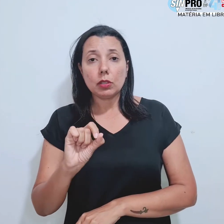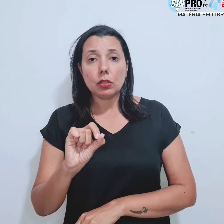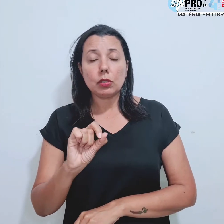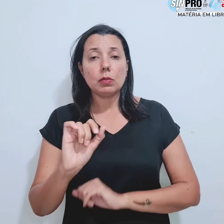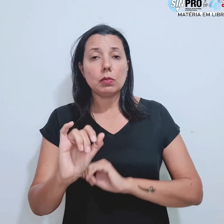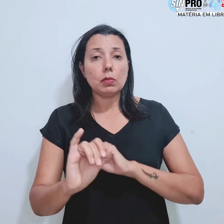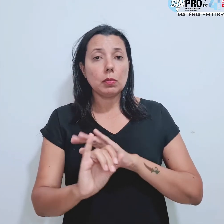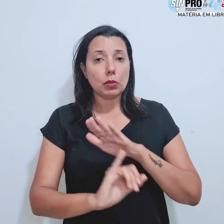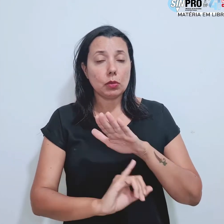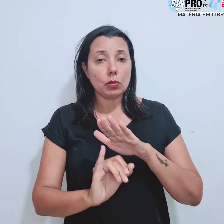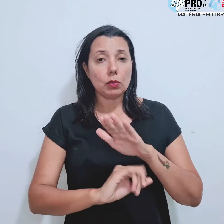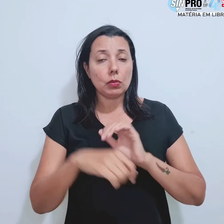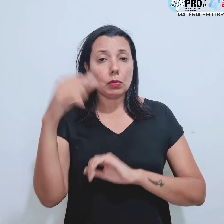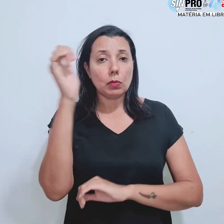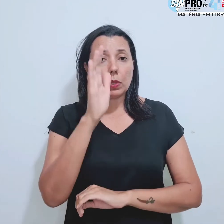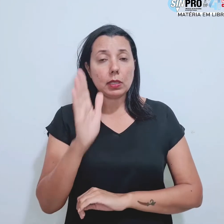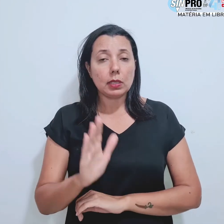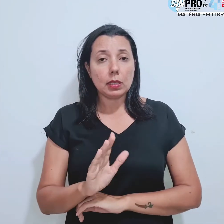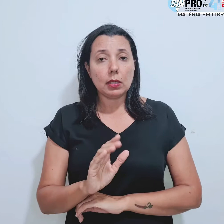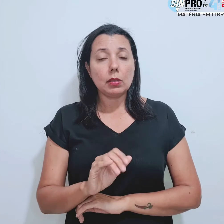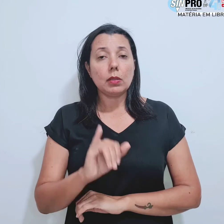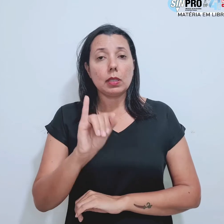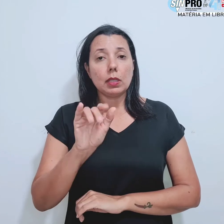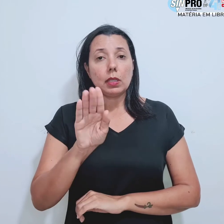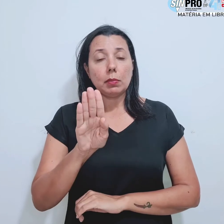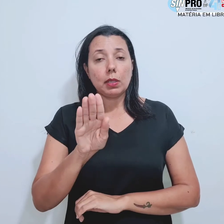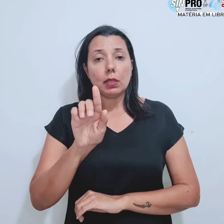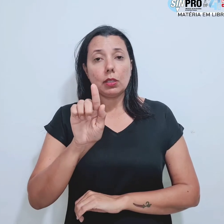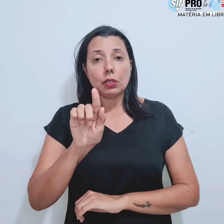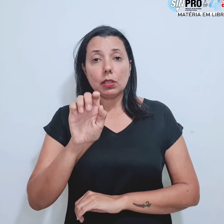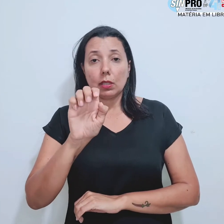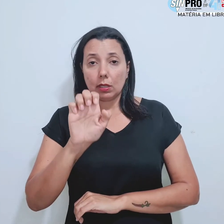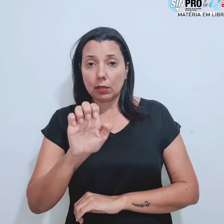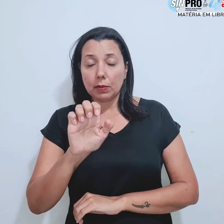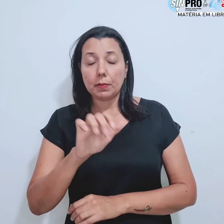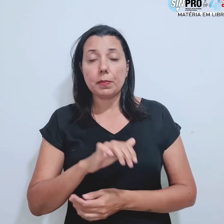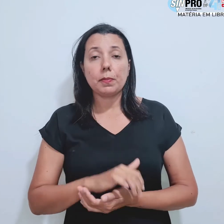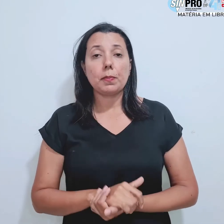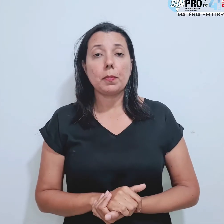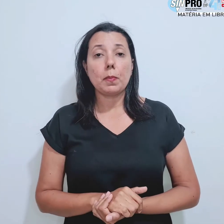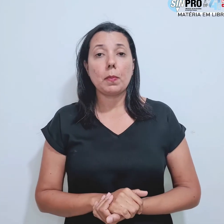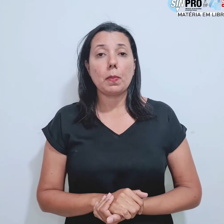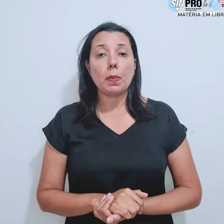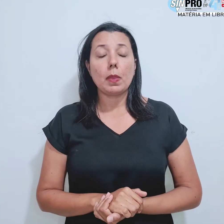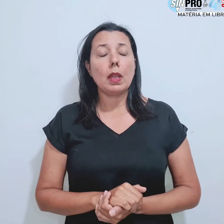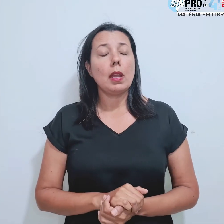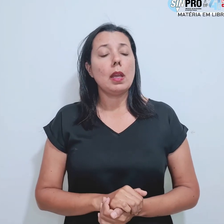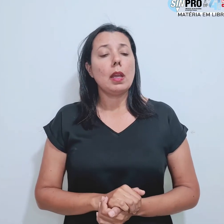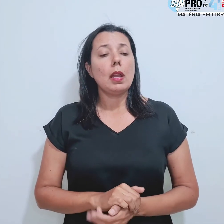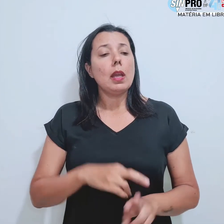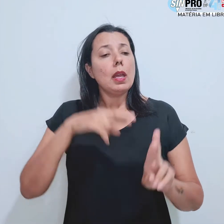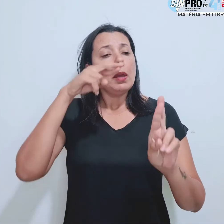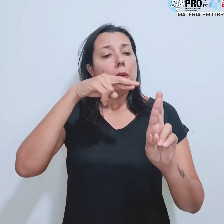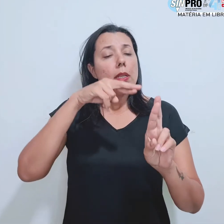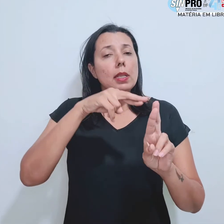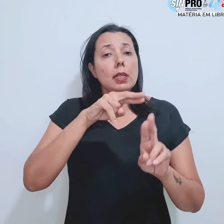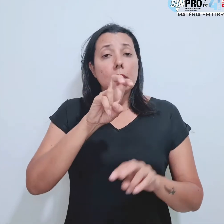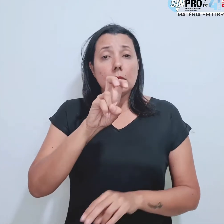pelo Instituto Brasileiro de Geografia e Estatística, IBGE, representam 5%